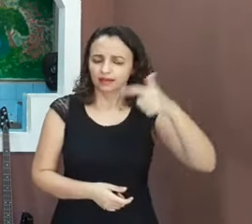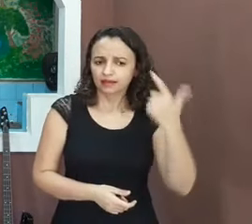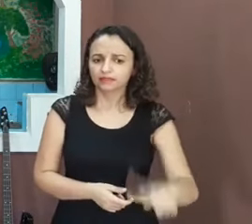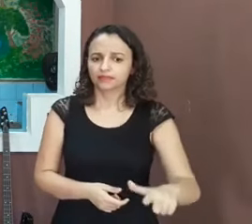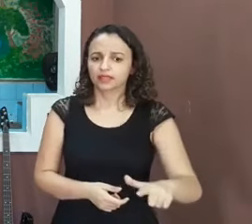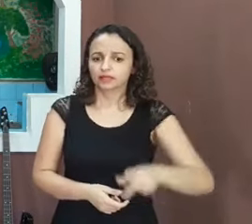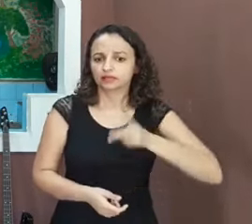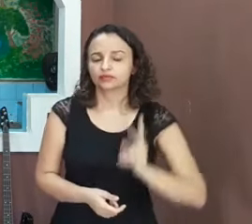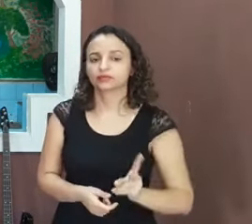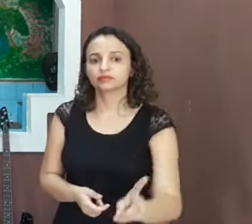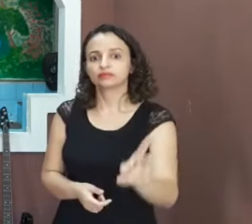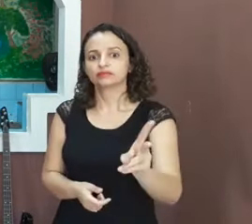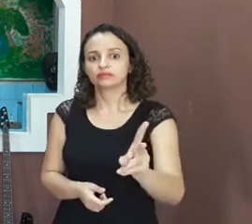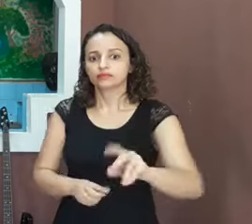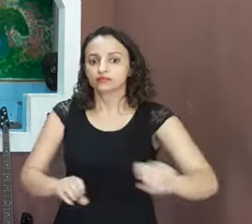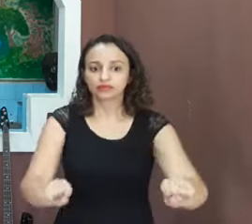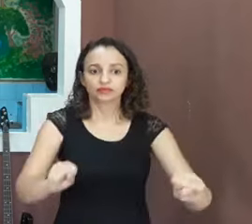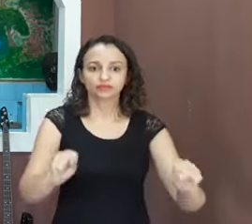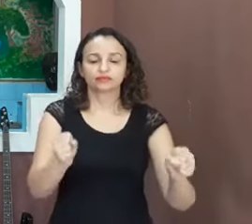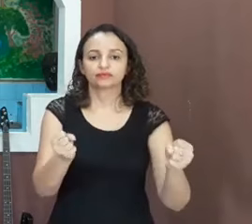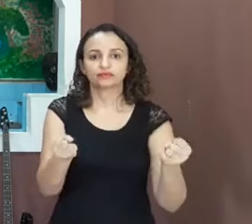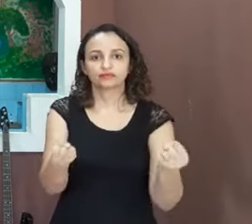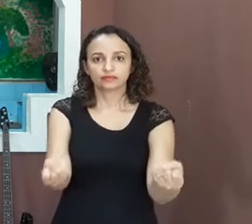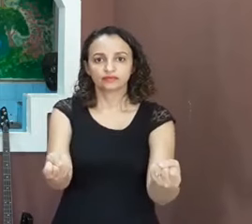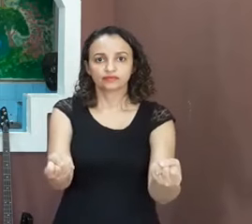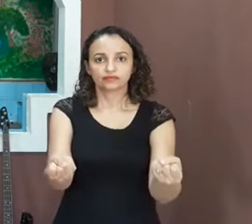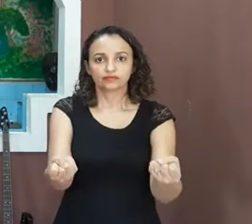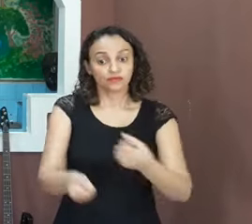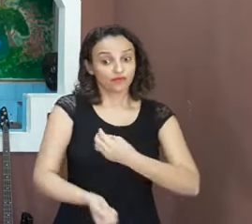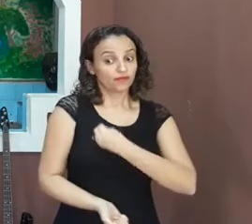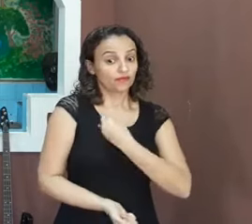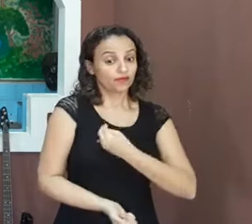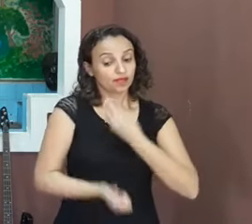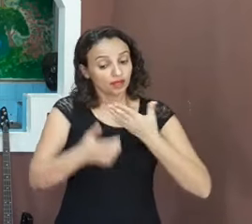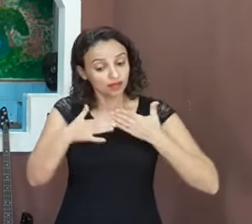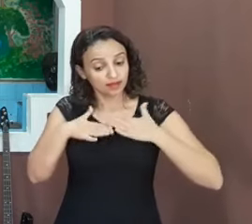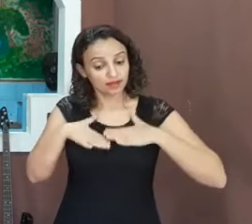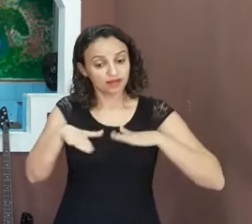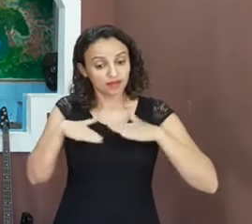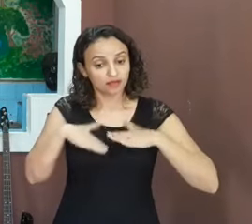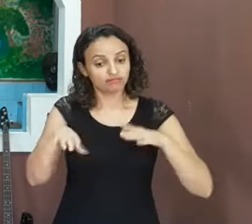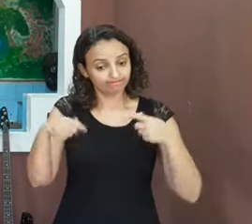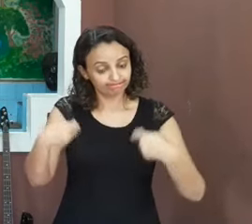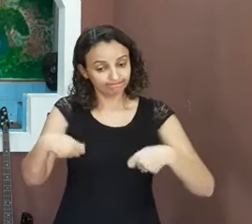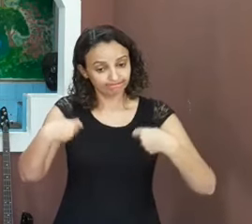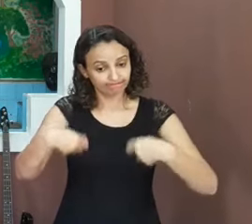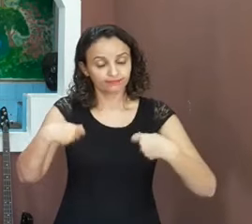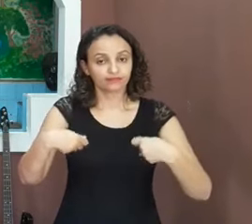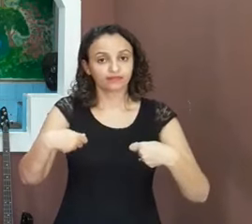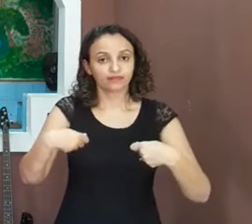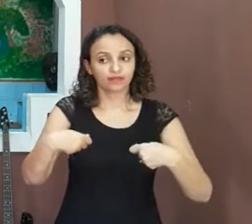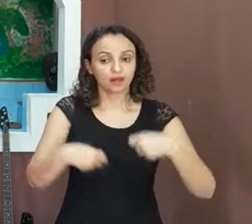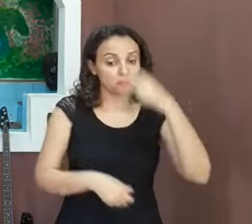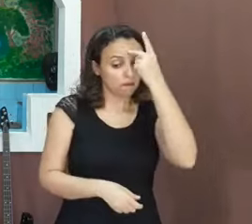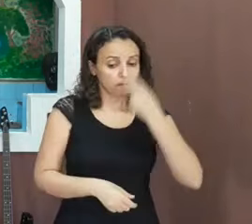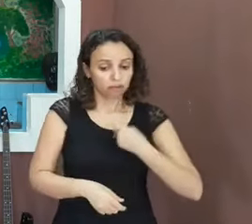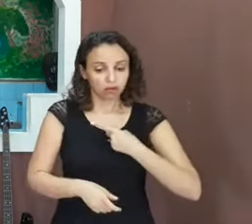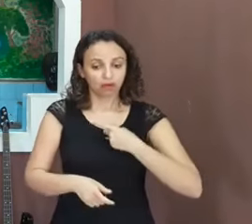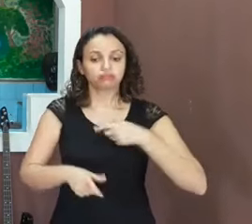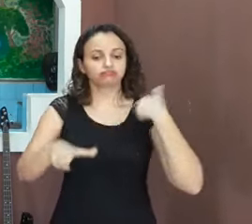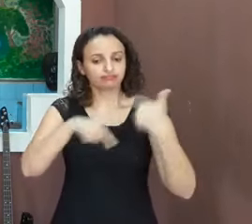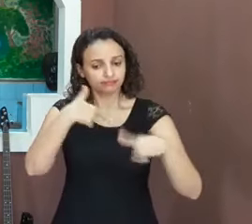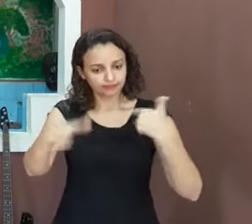procedam assim. Esforcem-se para ter uma vida tranquila, cuidar dos seus próprios